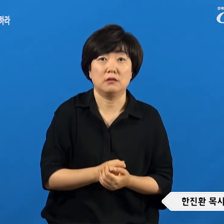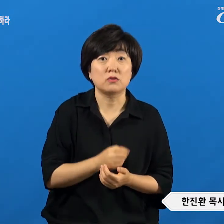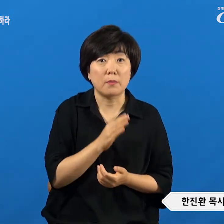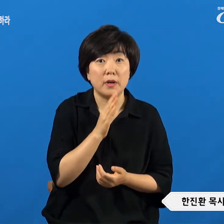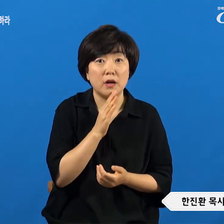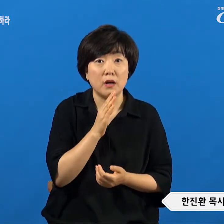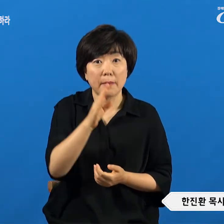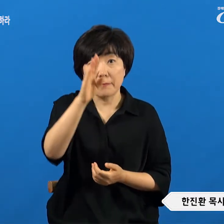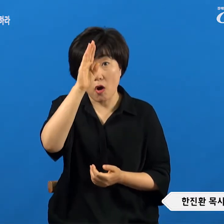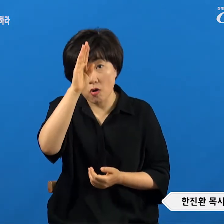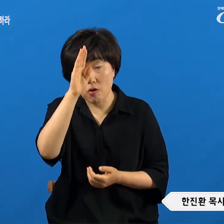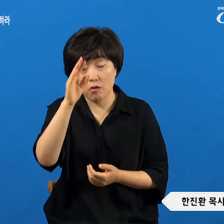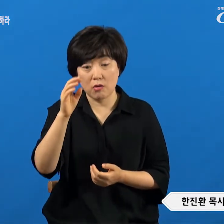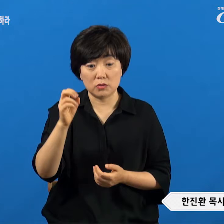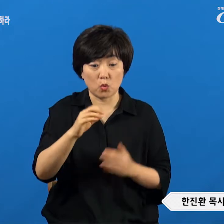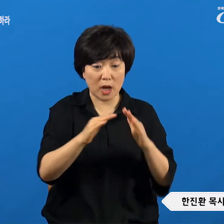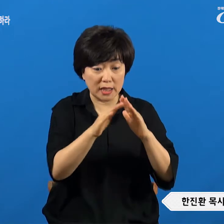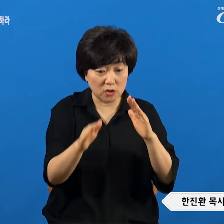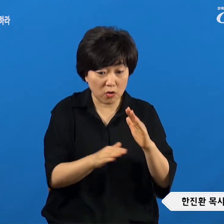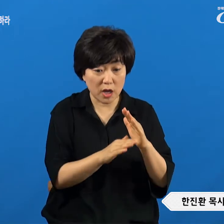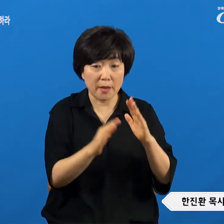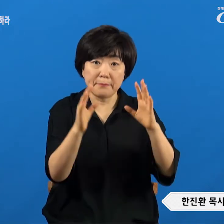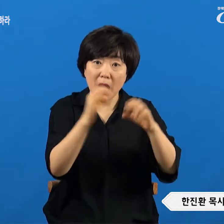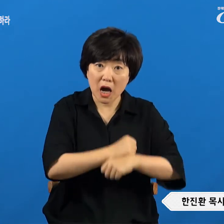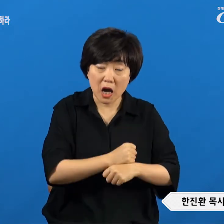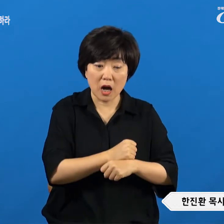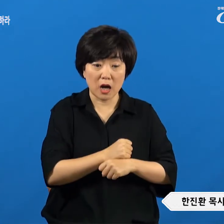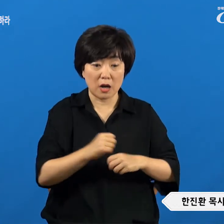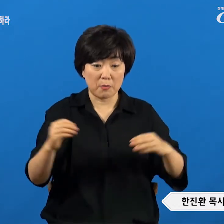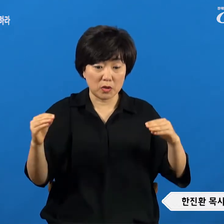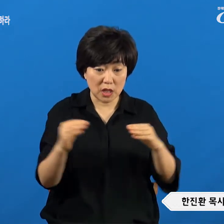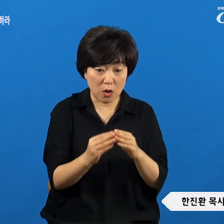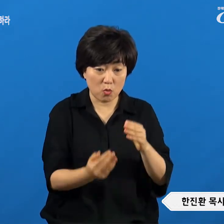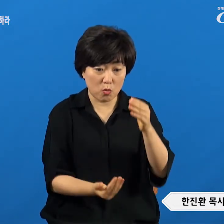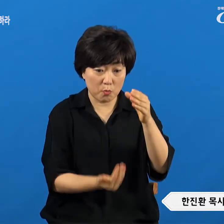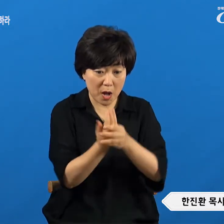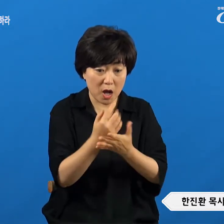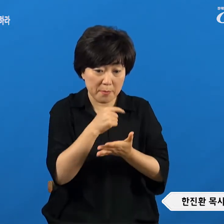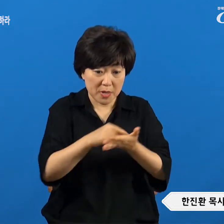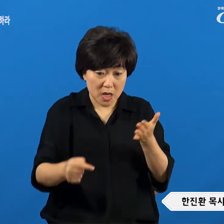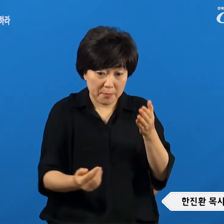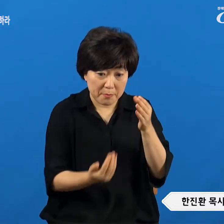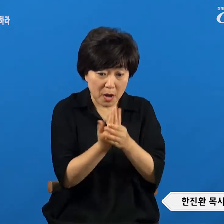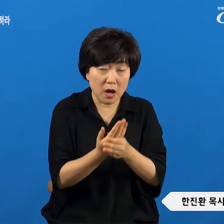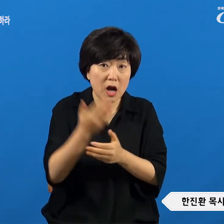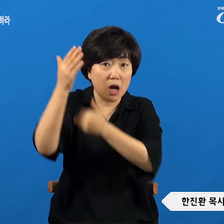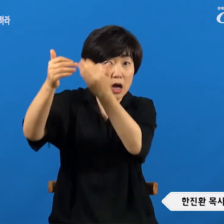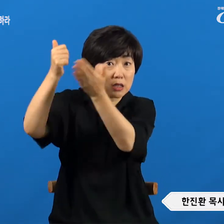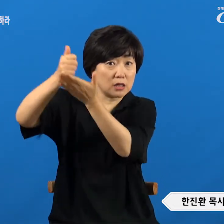정말로 병이나 사고나 재난이나 그게 다 하나님께로부터 오는 것일까요?